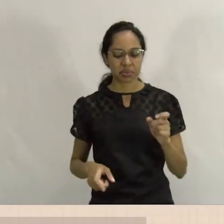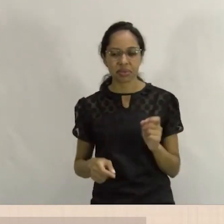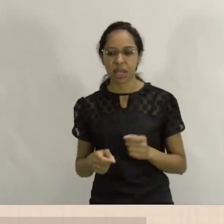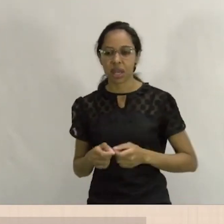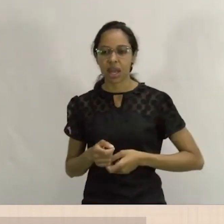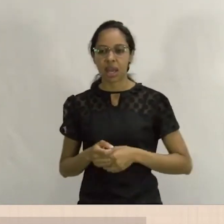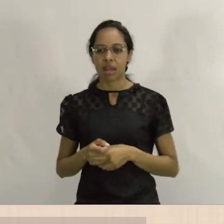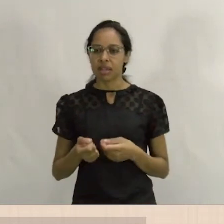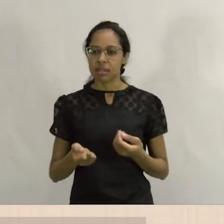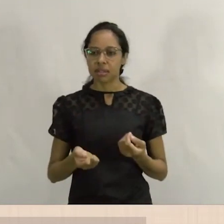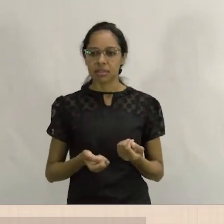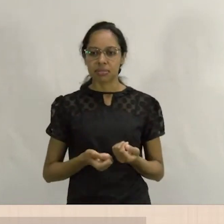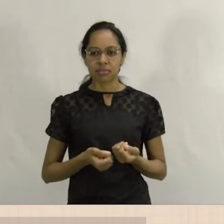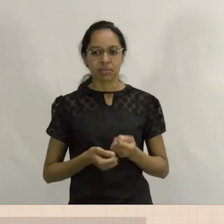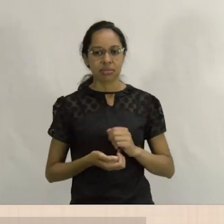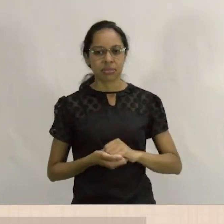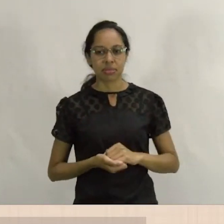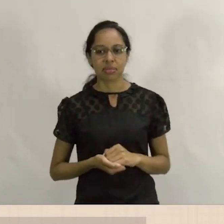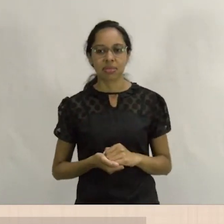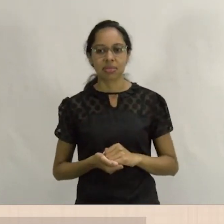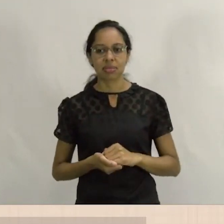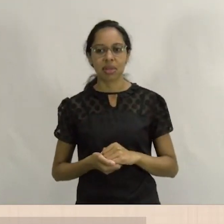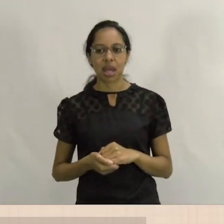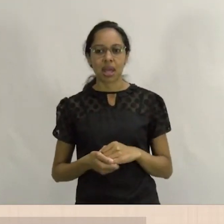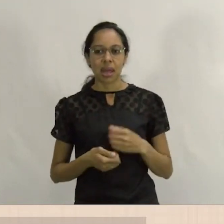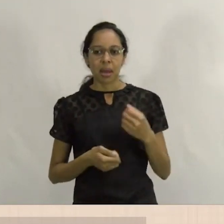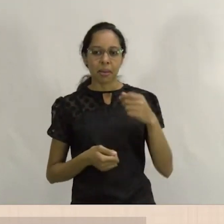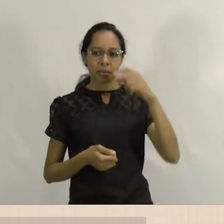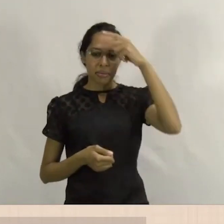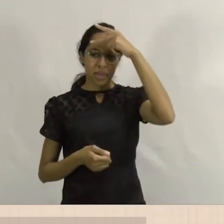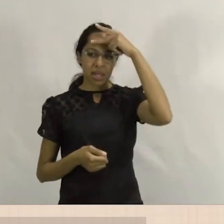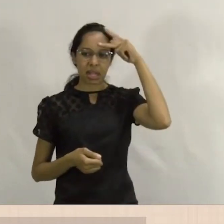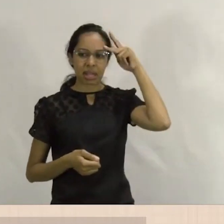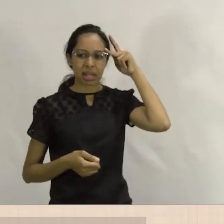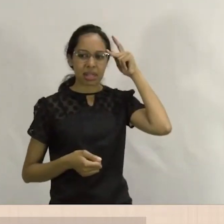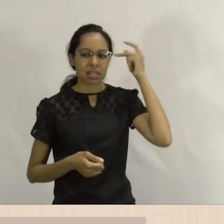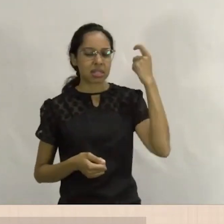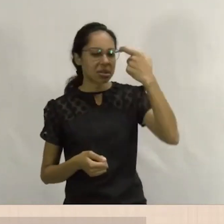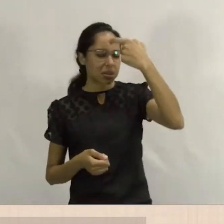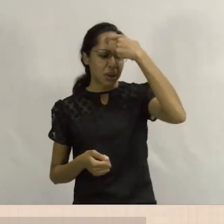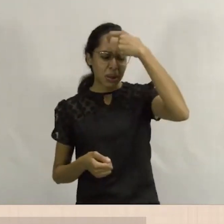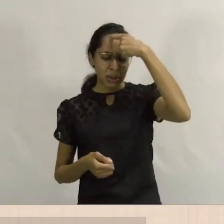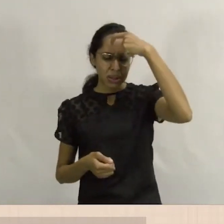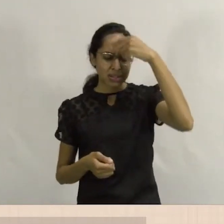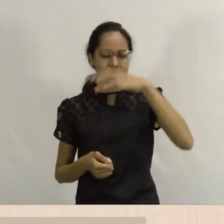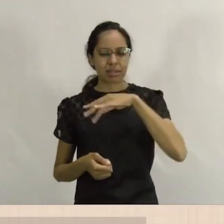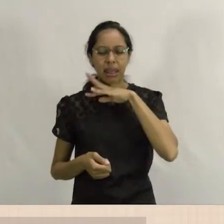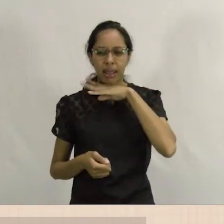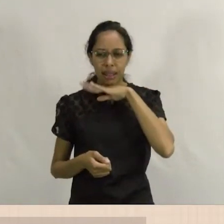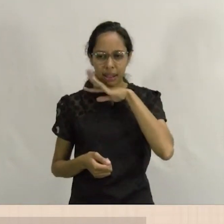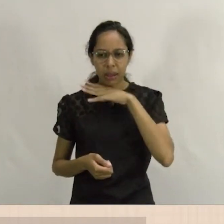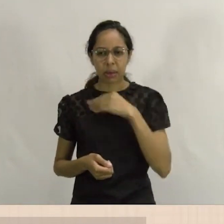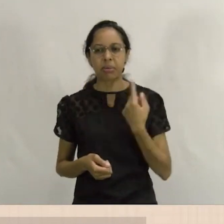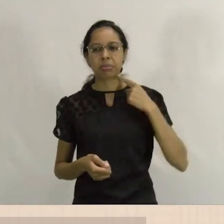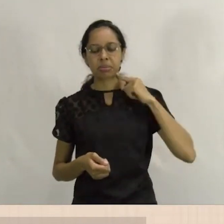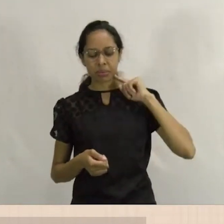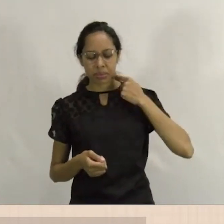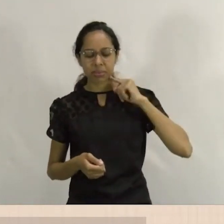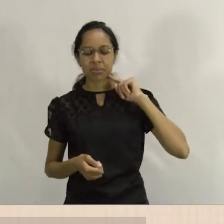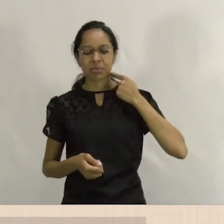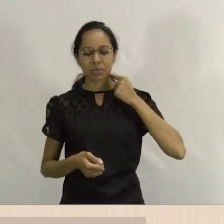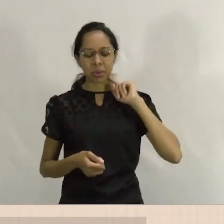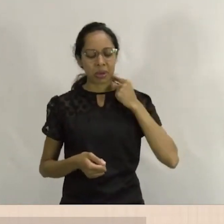Insensatos, pérfidos, sem nenhuma afeição natural e sem